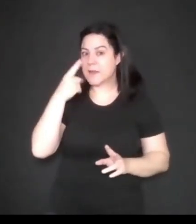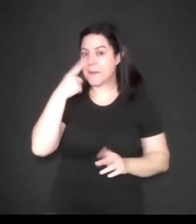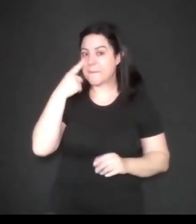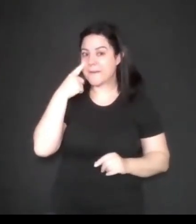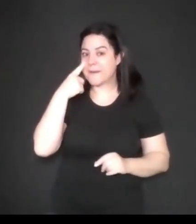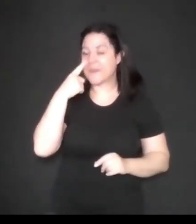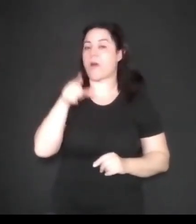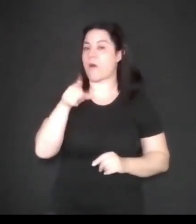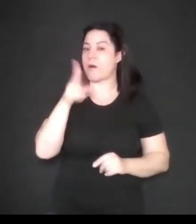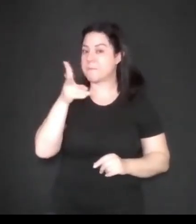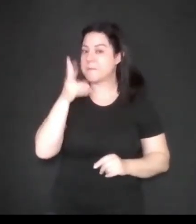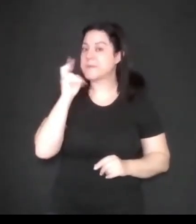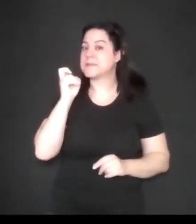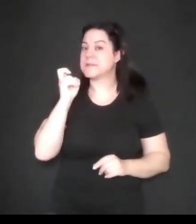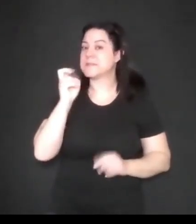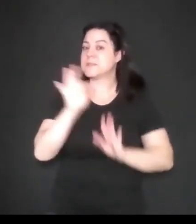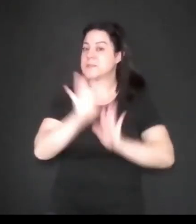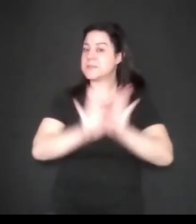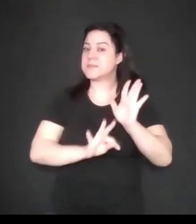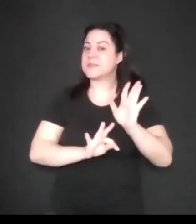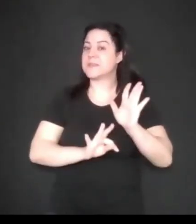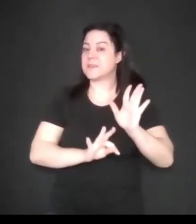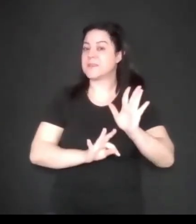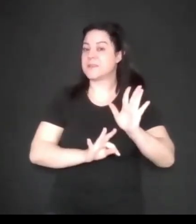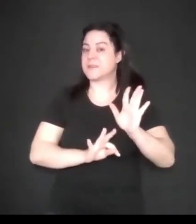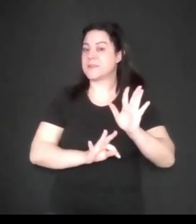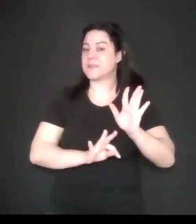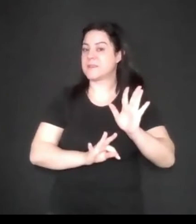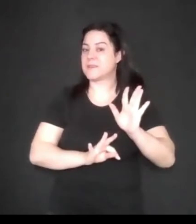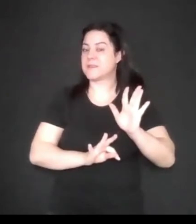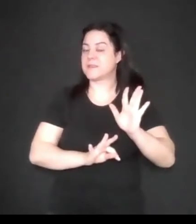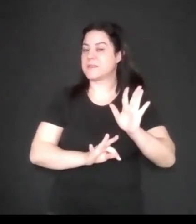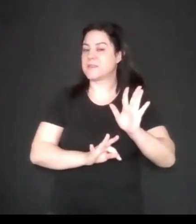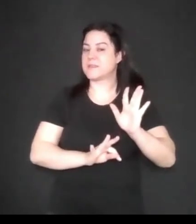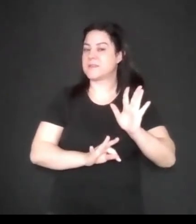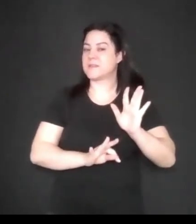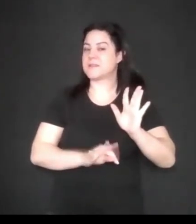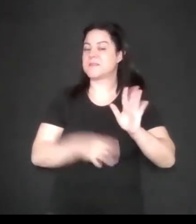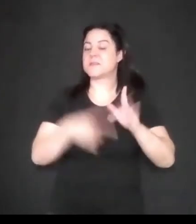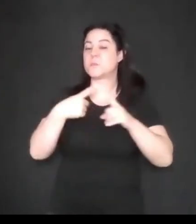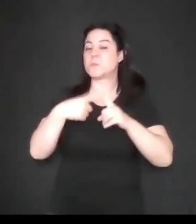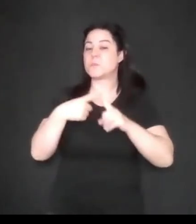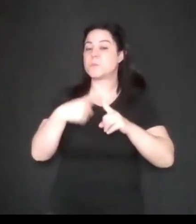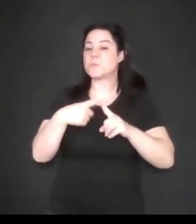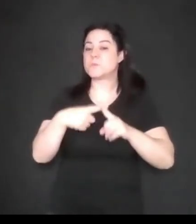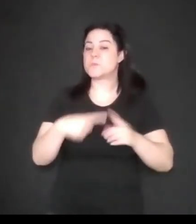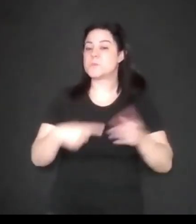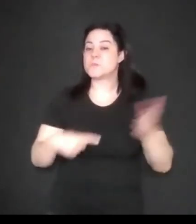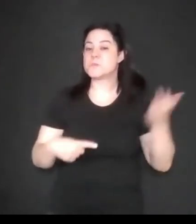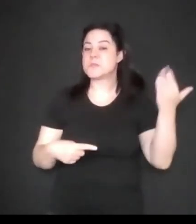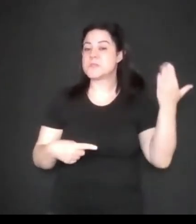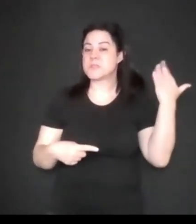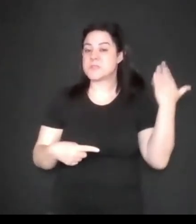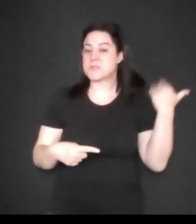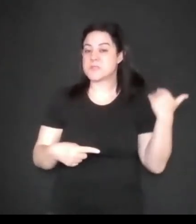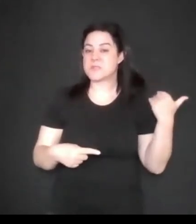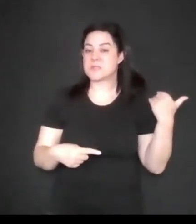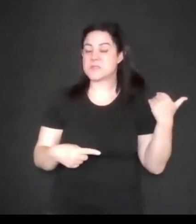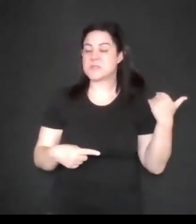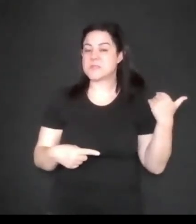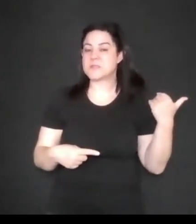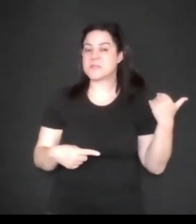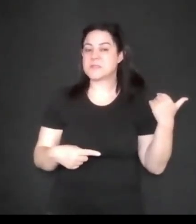Daniele. Tem pegadinha. É que no passado, na antiguidade, era o homem